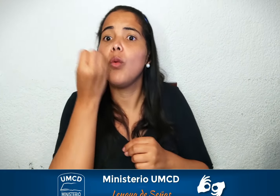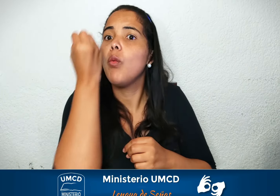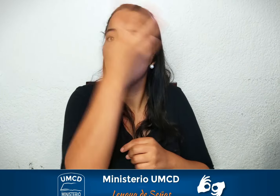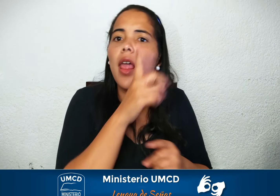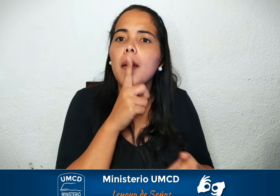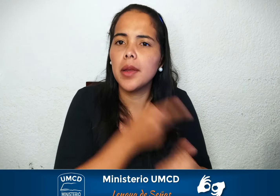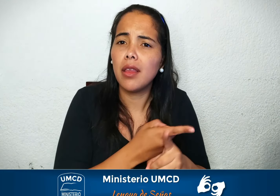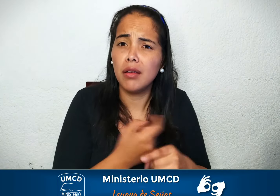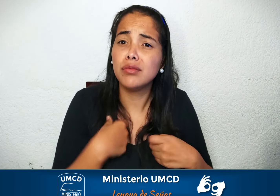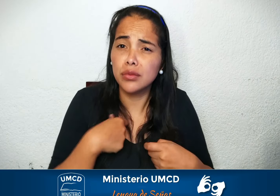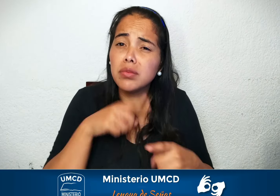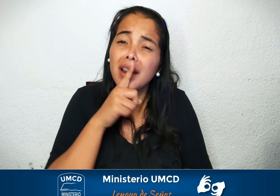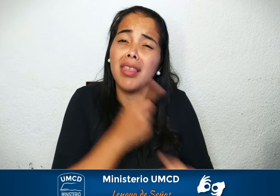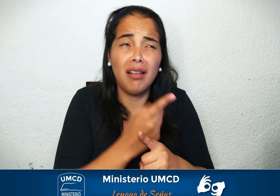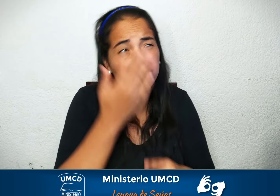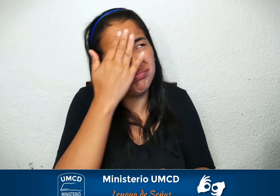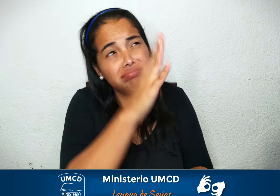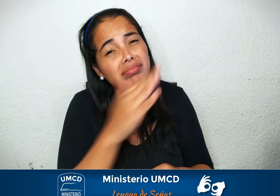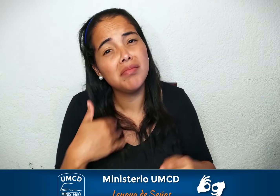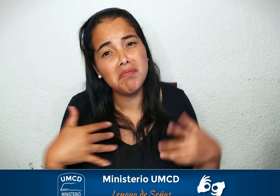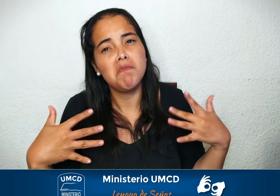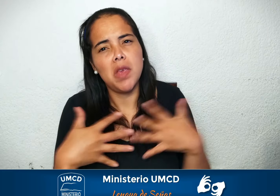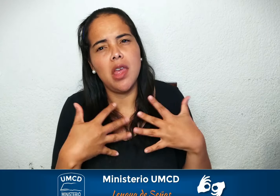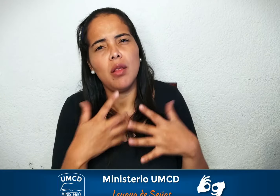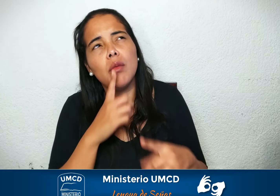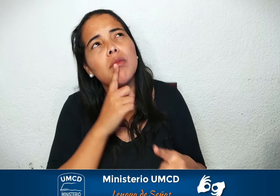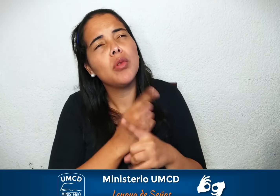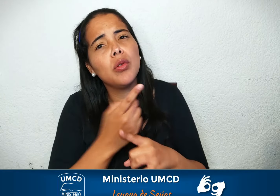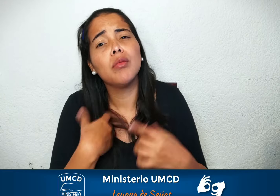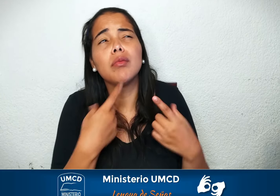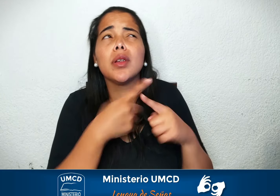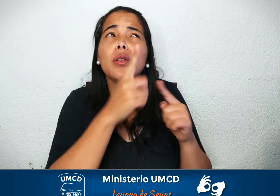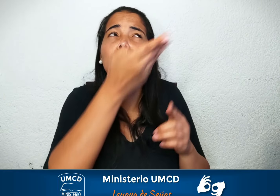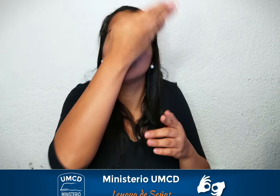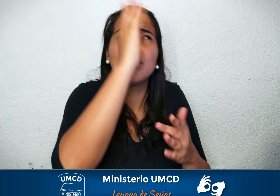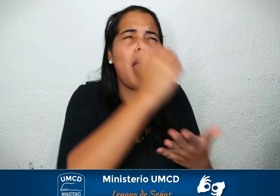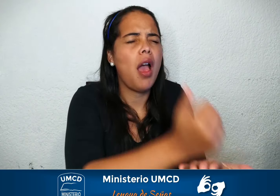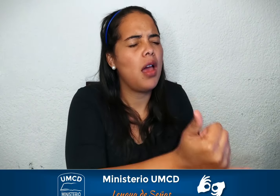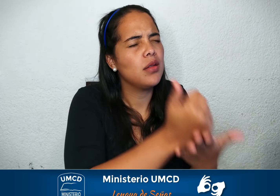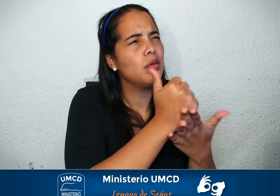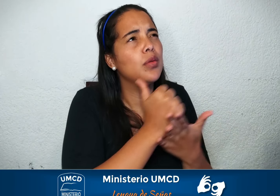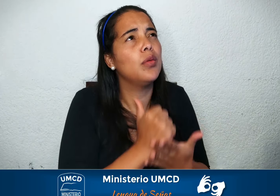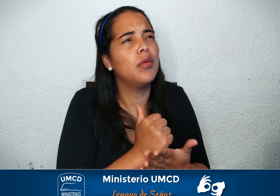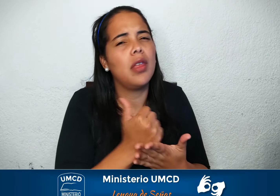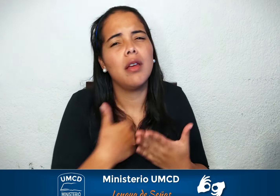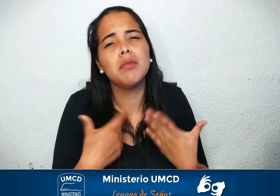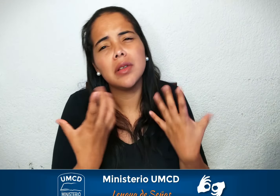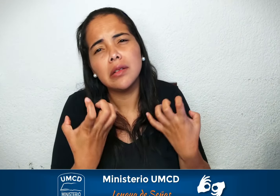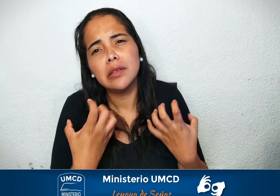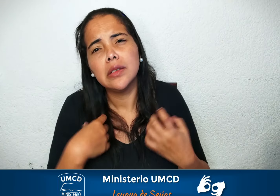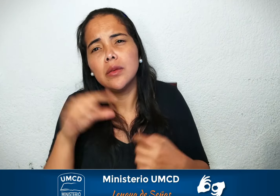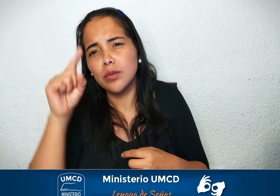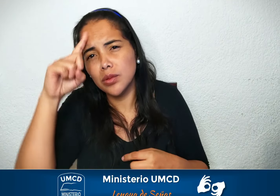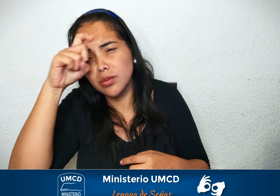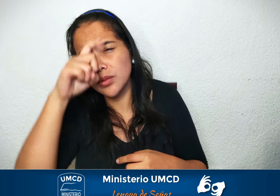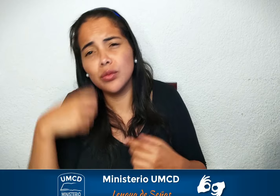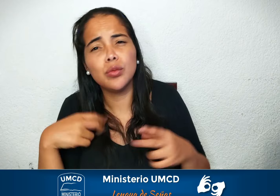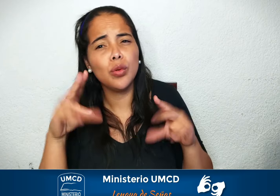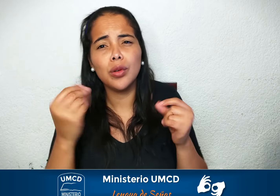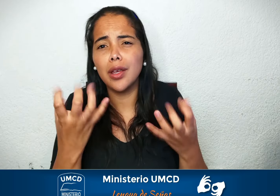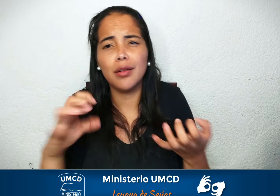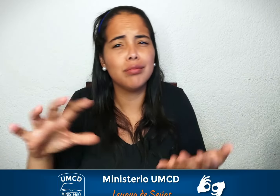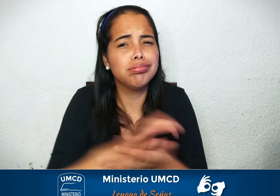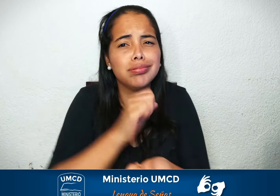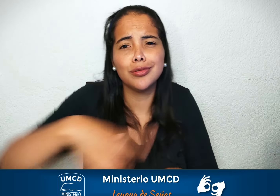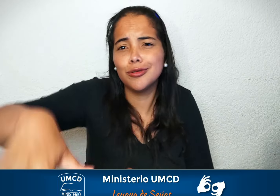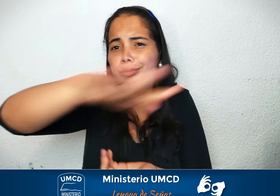Pero además de eso, pidiéndole a Dios que nos ayude en aquello que estamos viviendo,